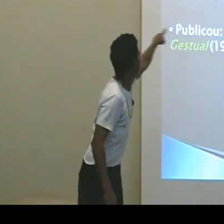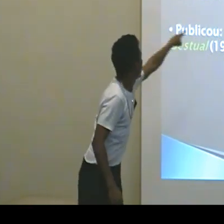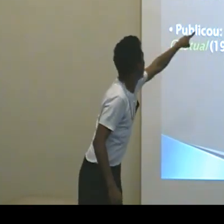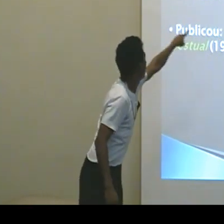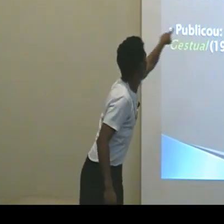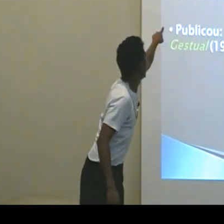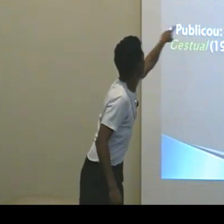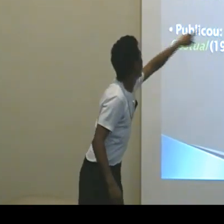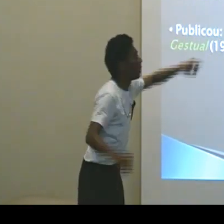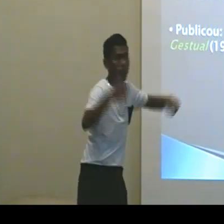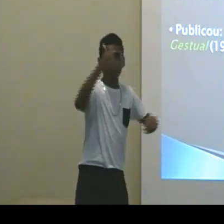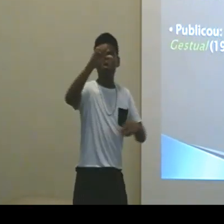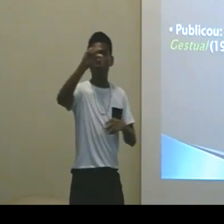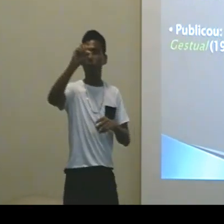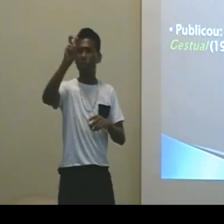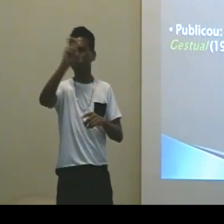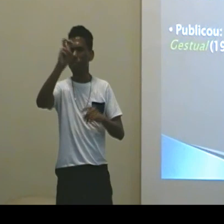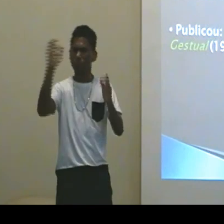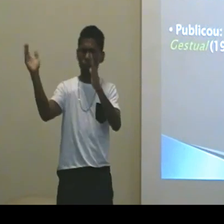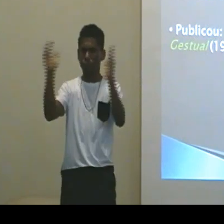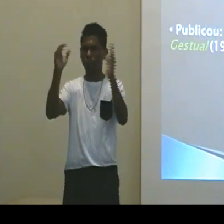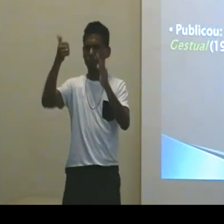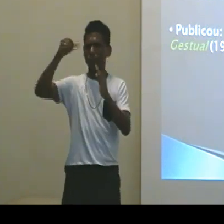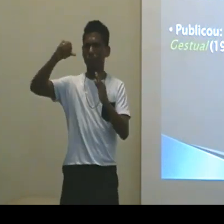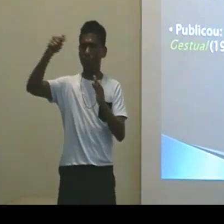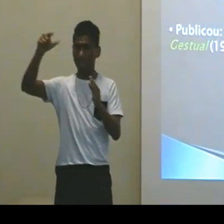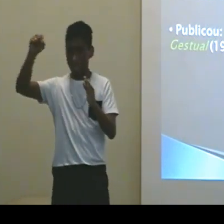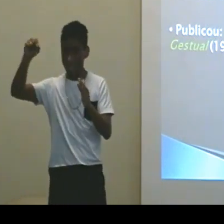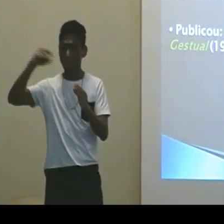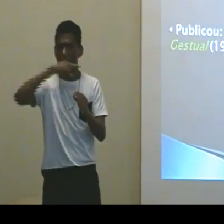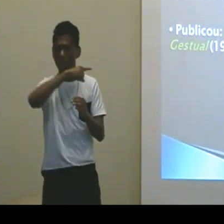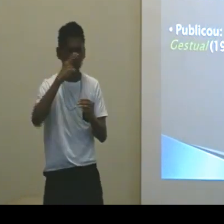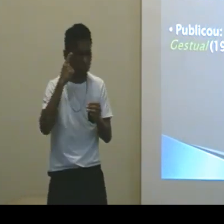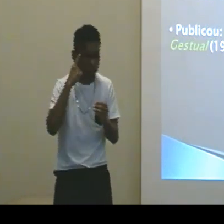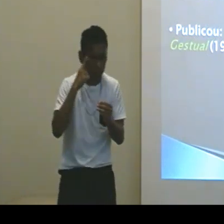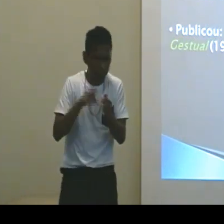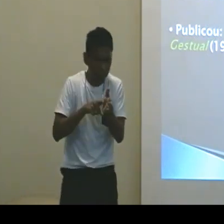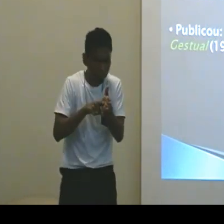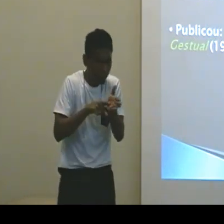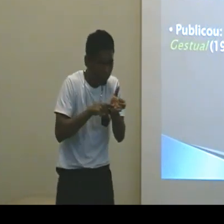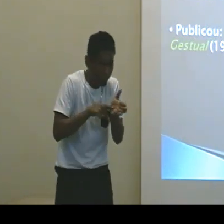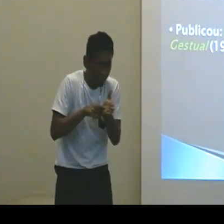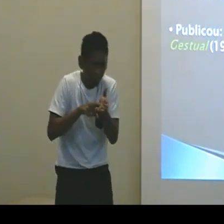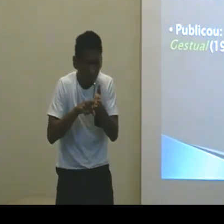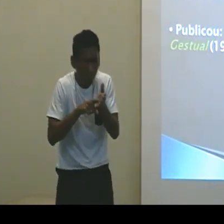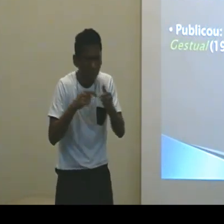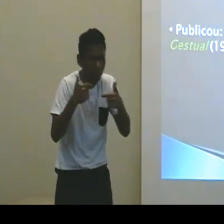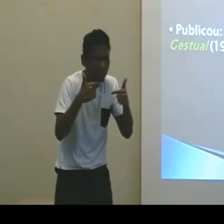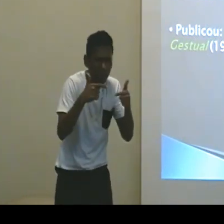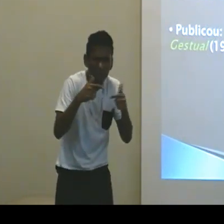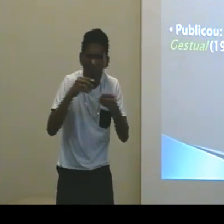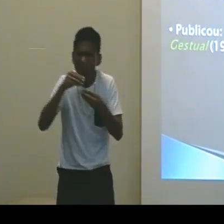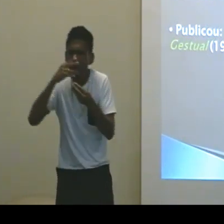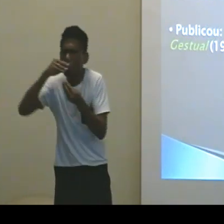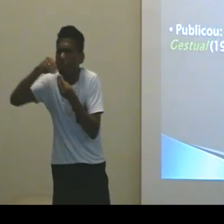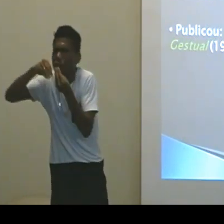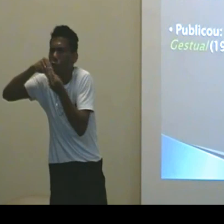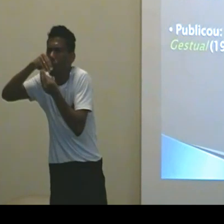O ano é esse período aí, ó, 55, 1970. Ele começou a fazer